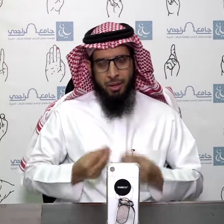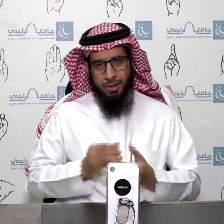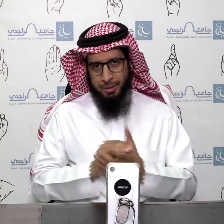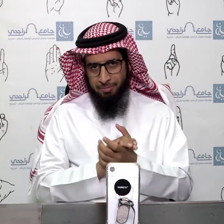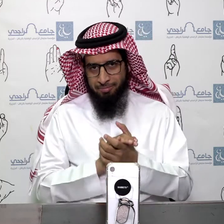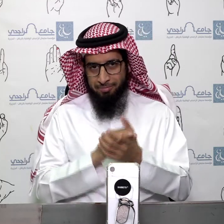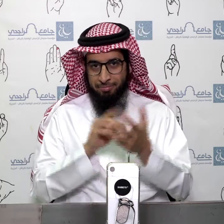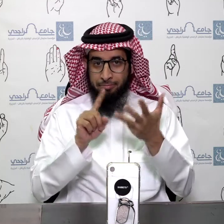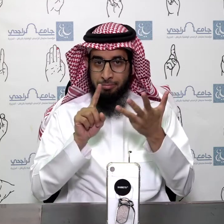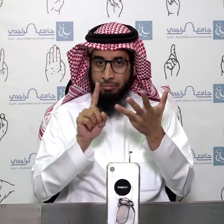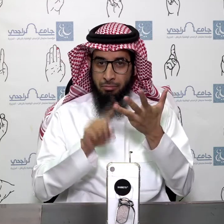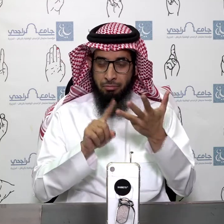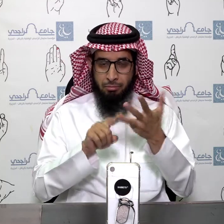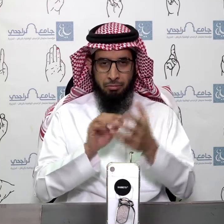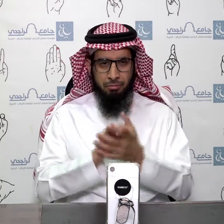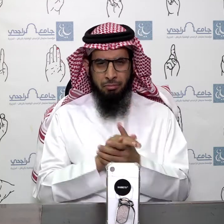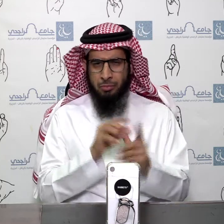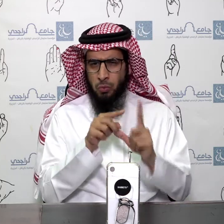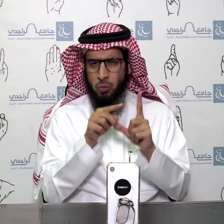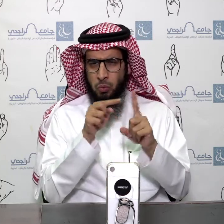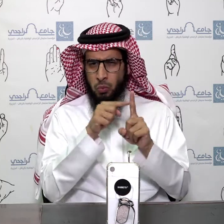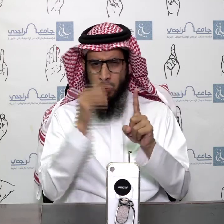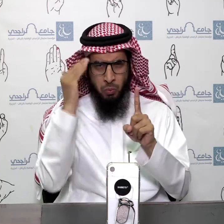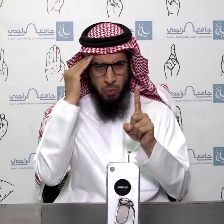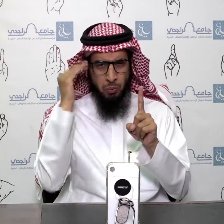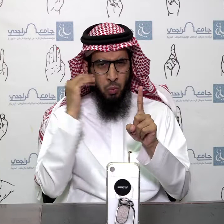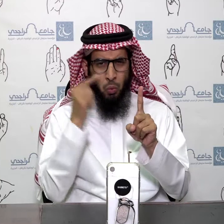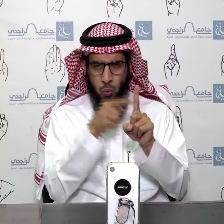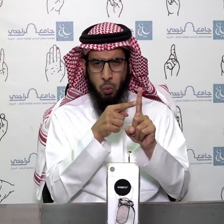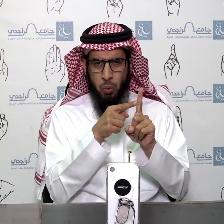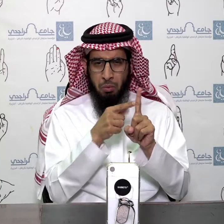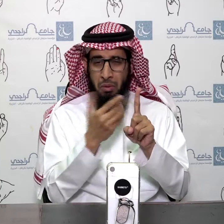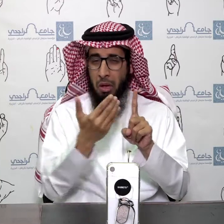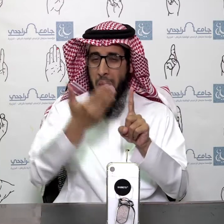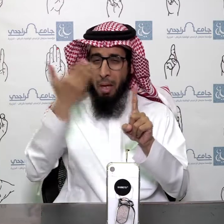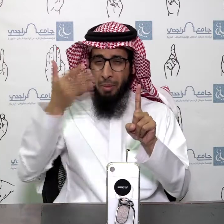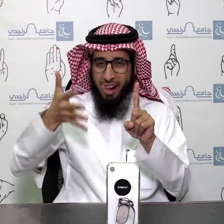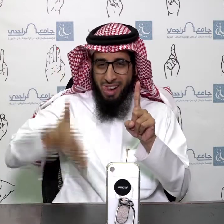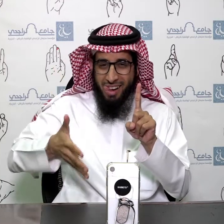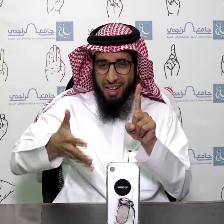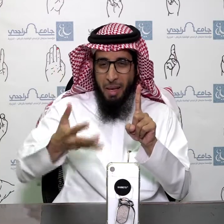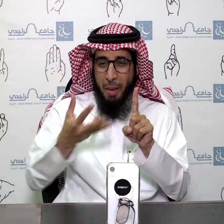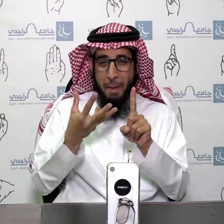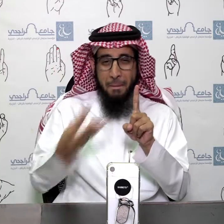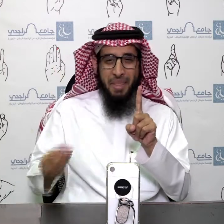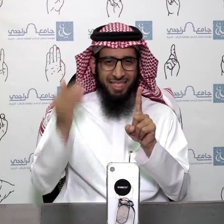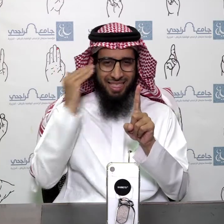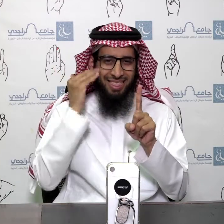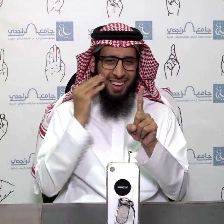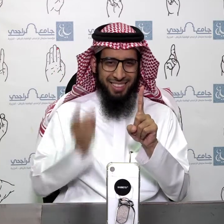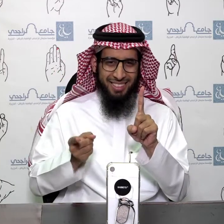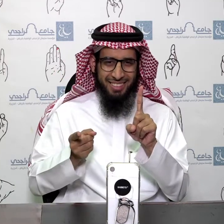المرأة هي البنت، هي البنت بضعة منك وريحانة